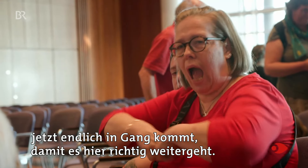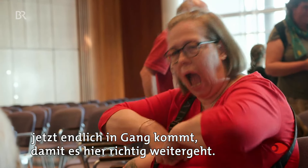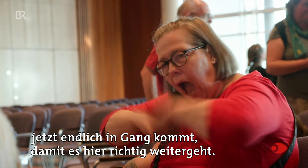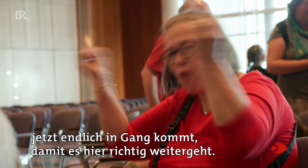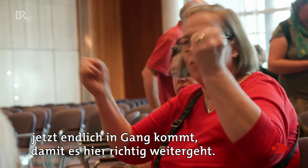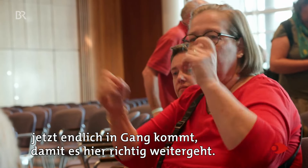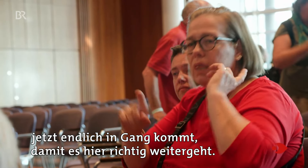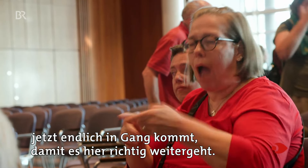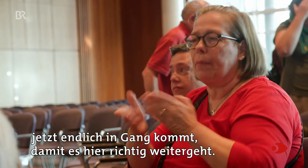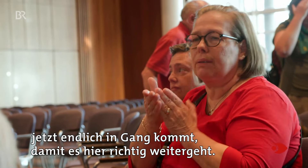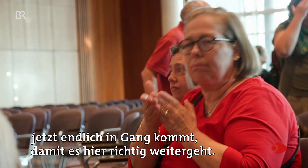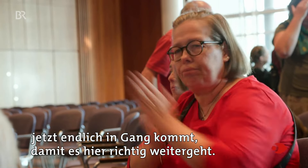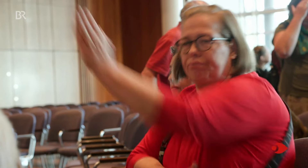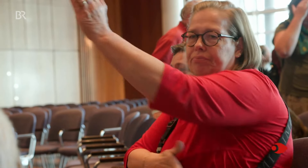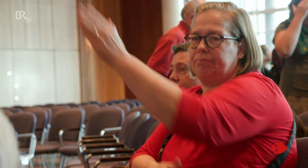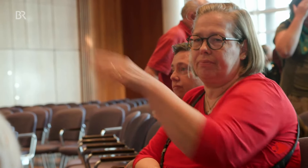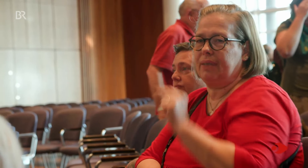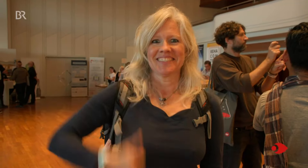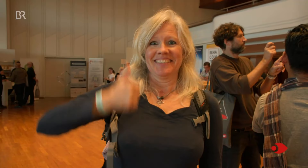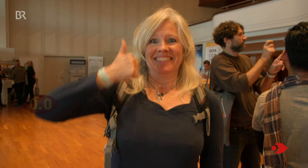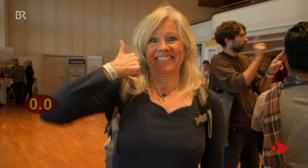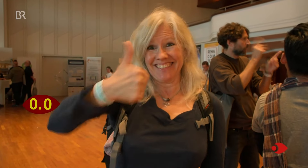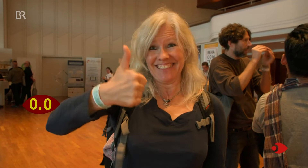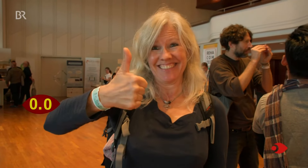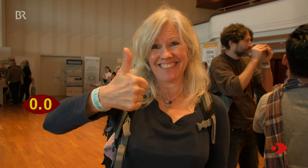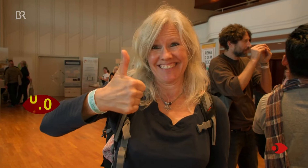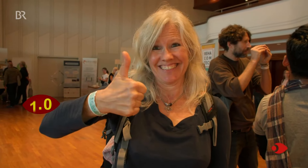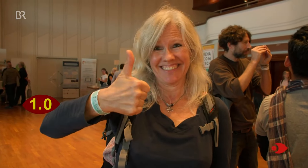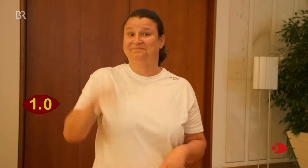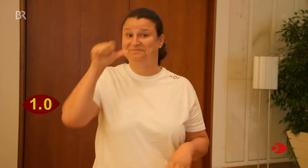damit es hier richtig weitergeht.